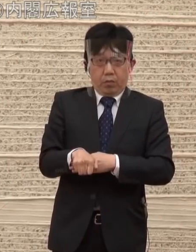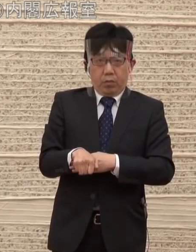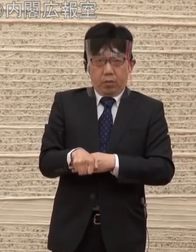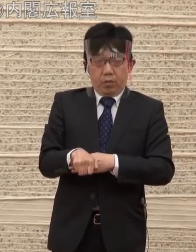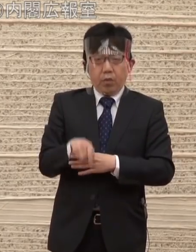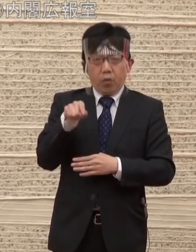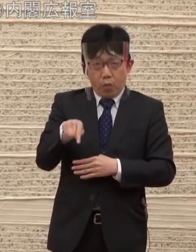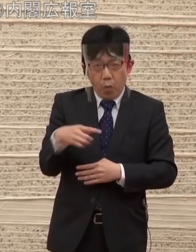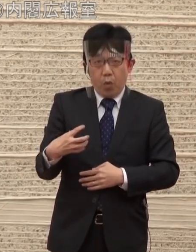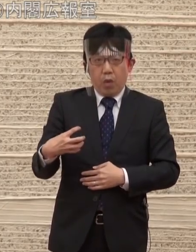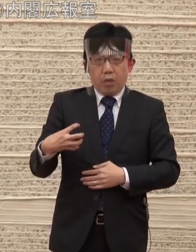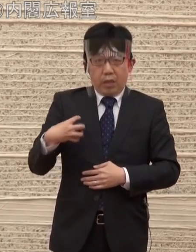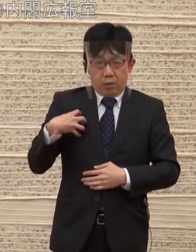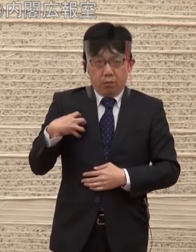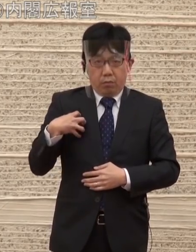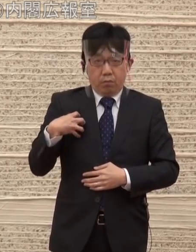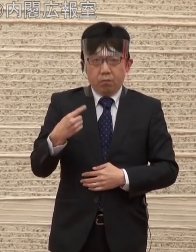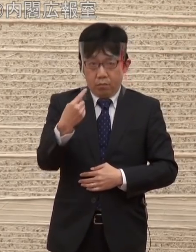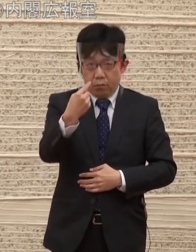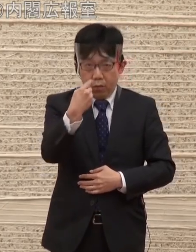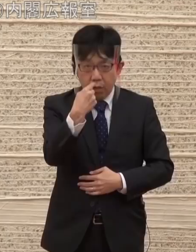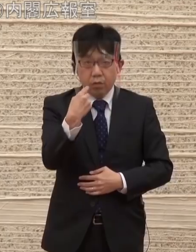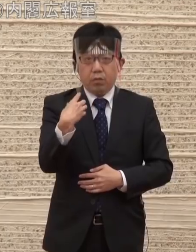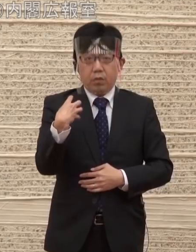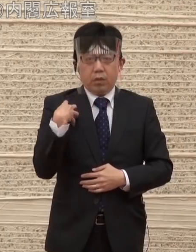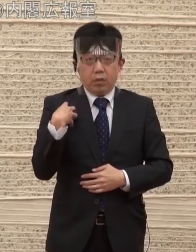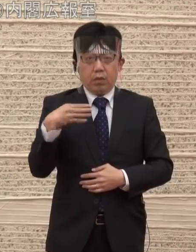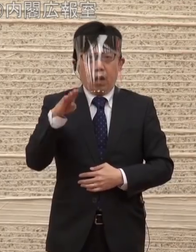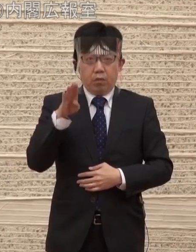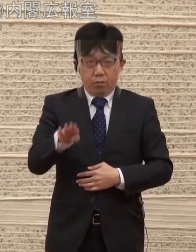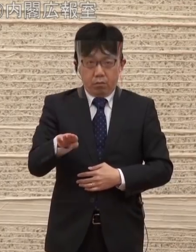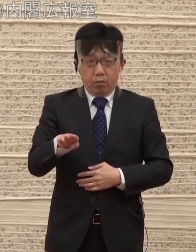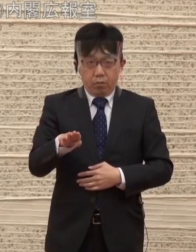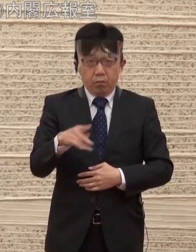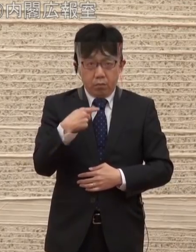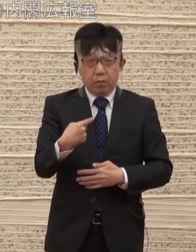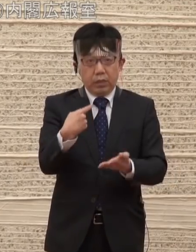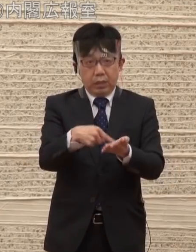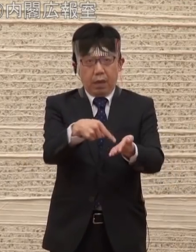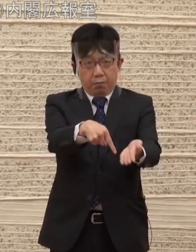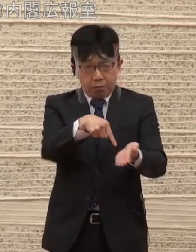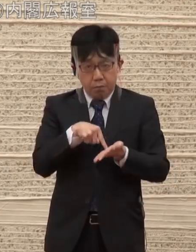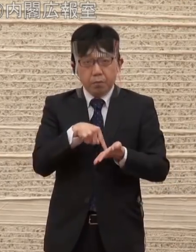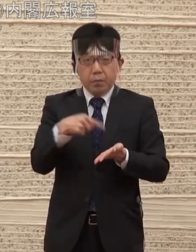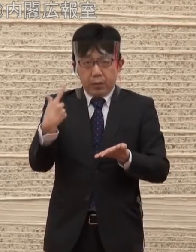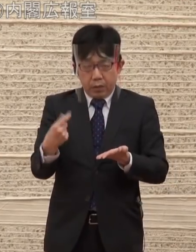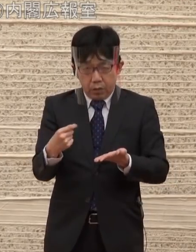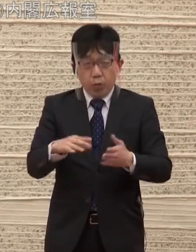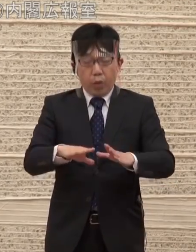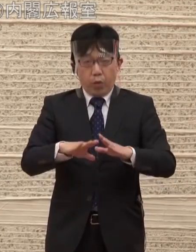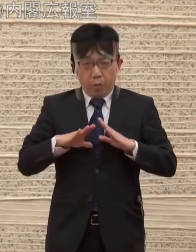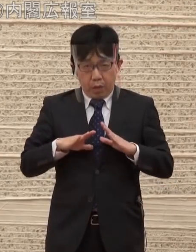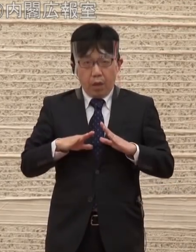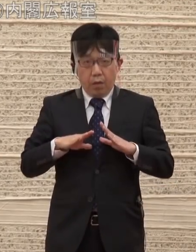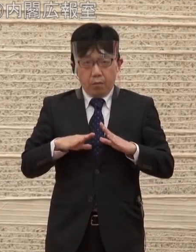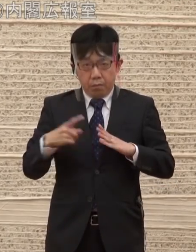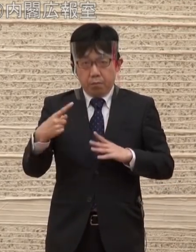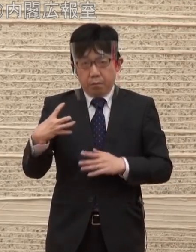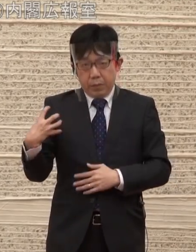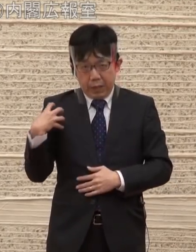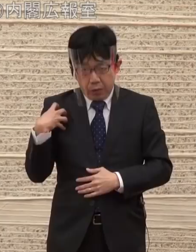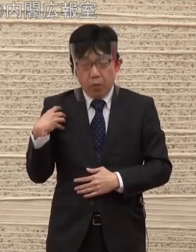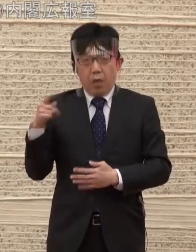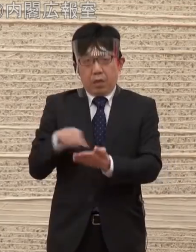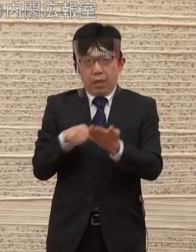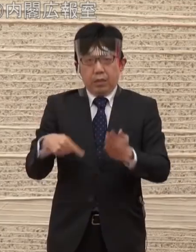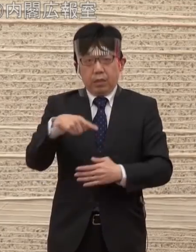は当然内閣総理大臣たる私にあります5シャンボ真摯に受け止めながらですねしっかり咀嚼一を果たしていきたい